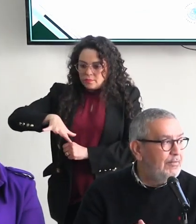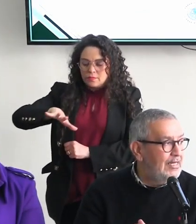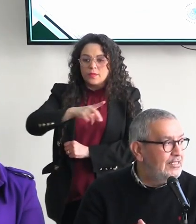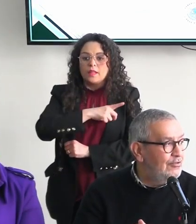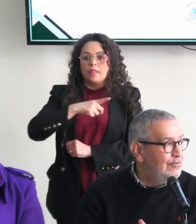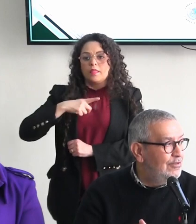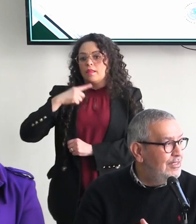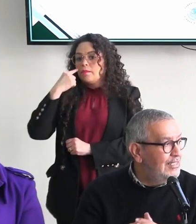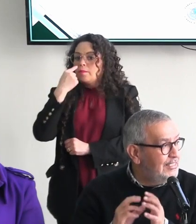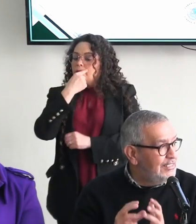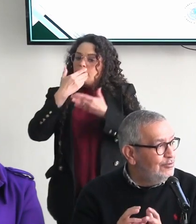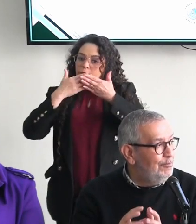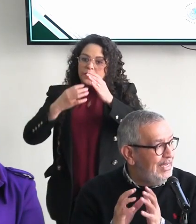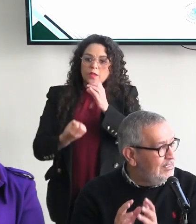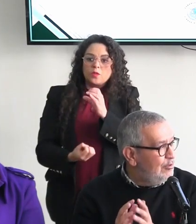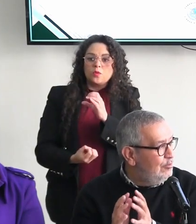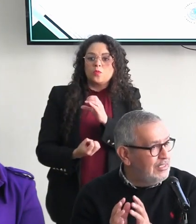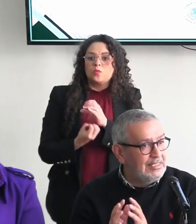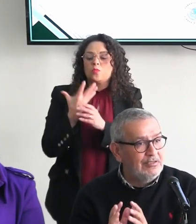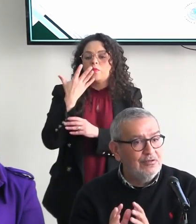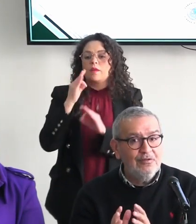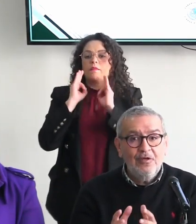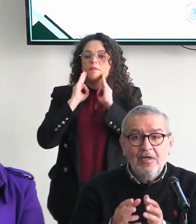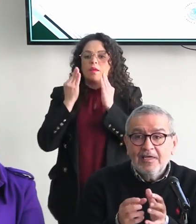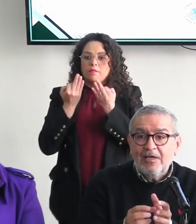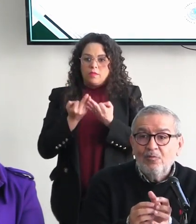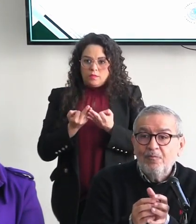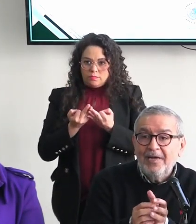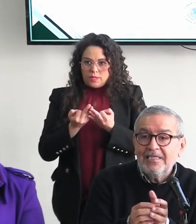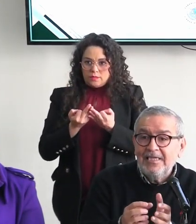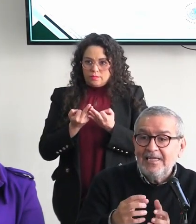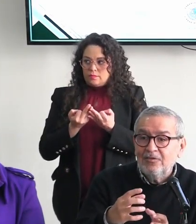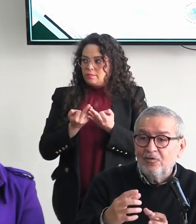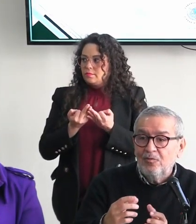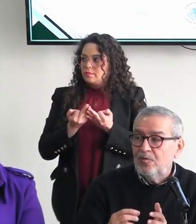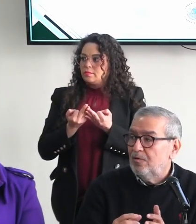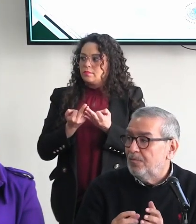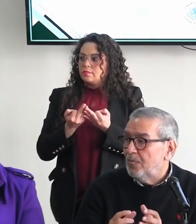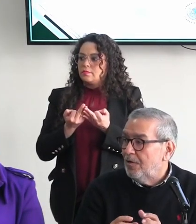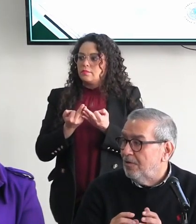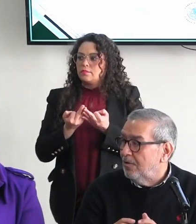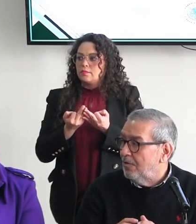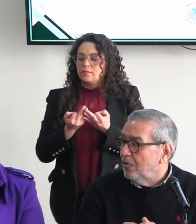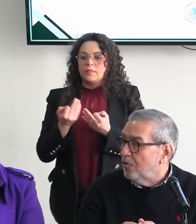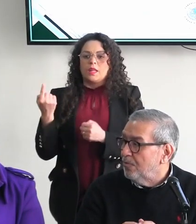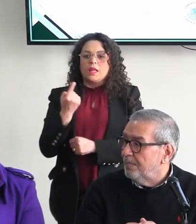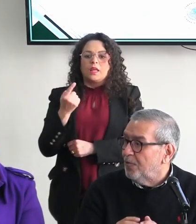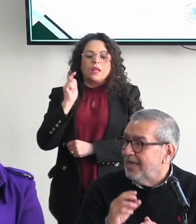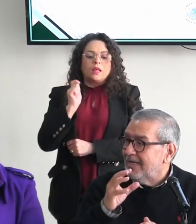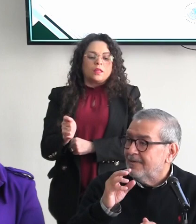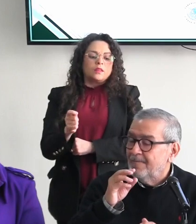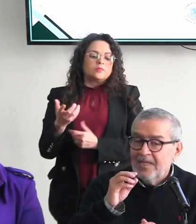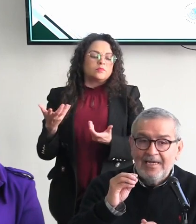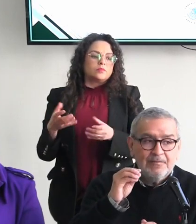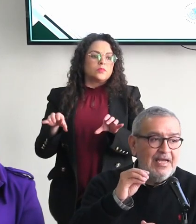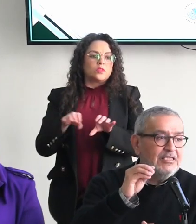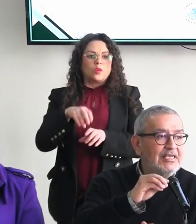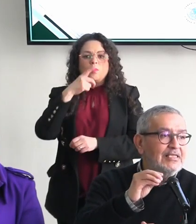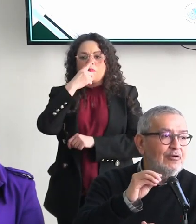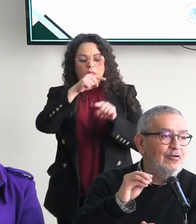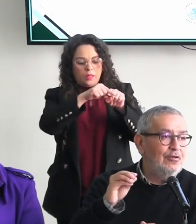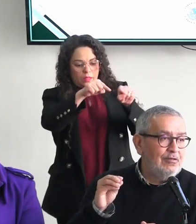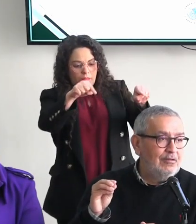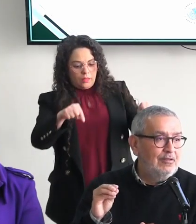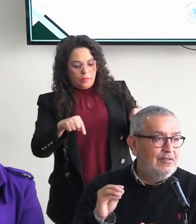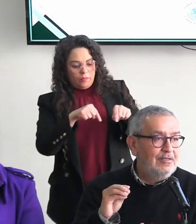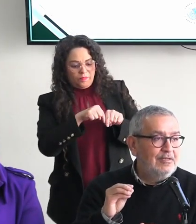que ver la planeación, insisto, más como territorio que como parcelas o como poner las manchas